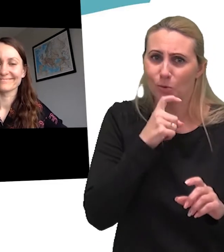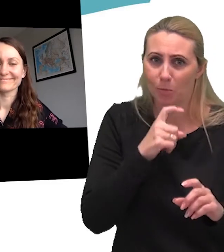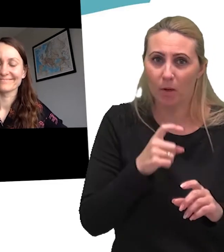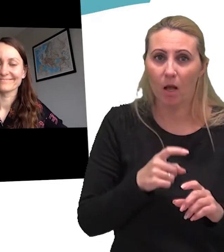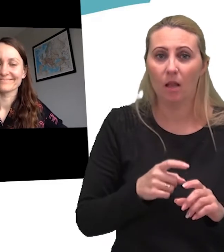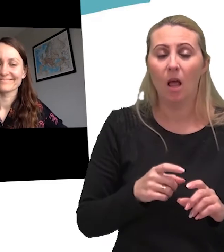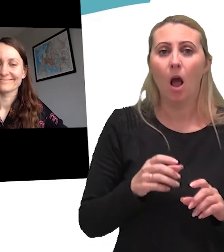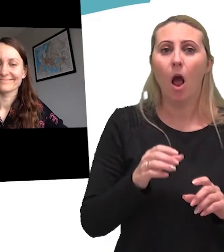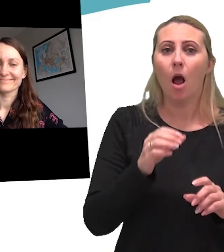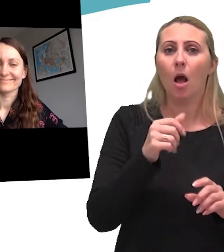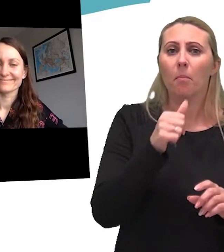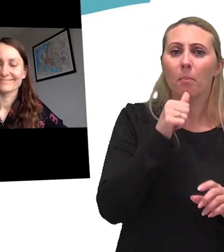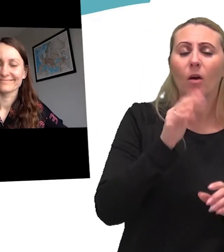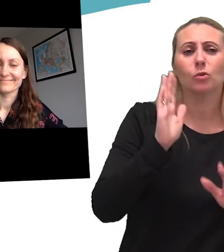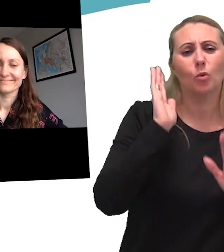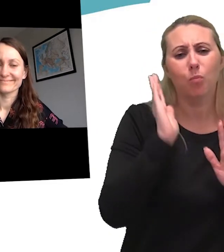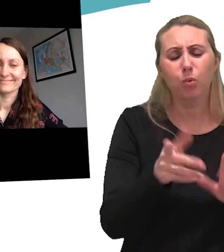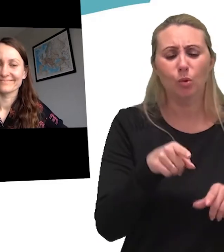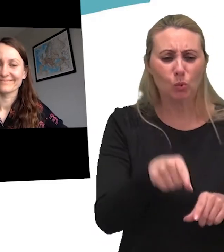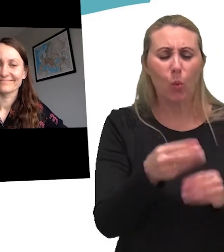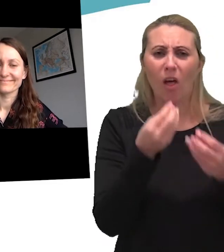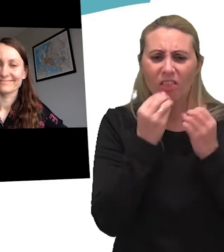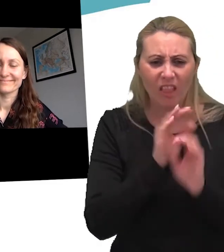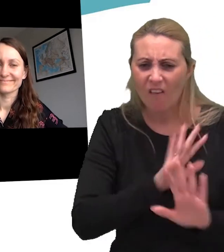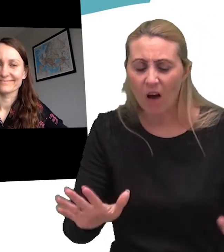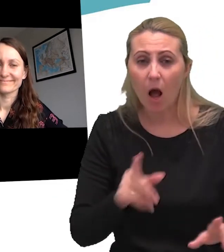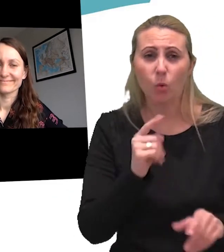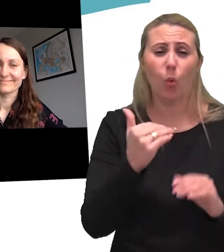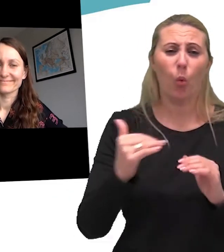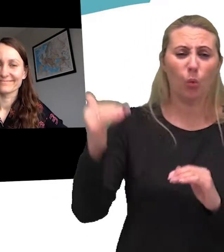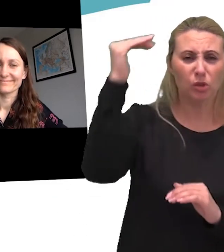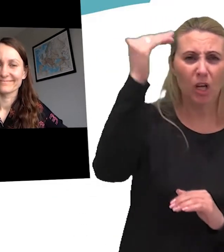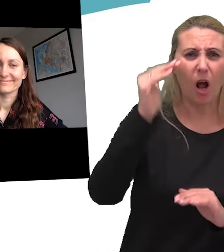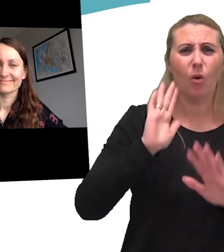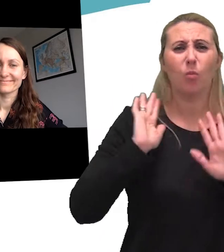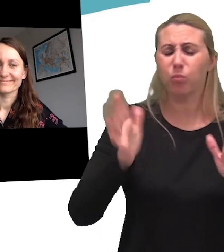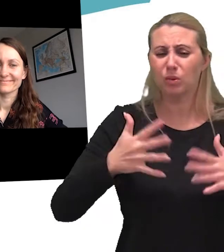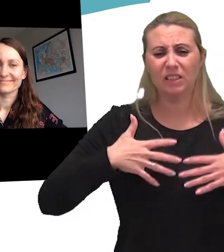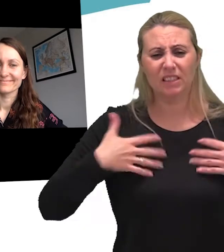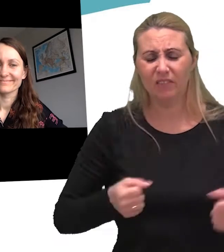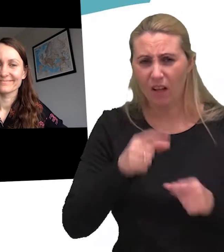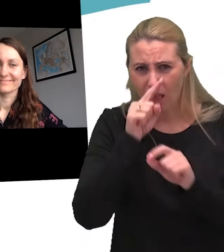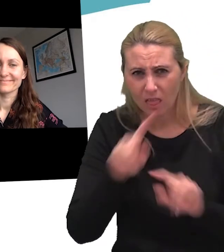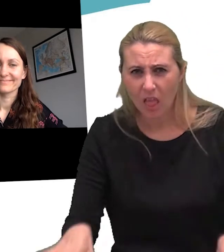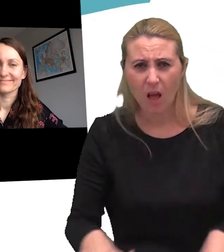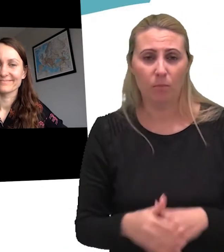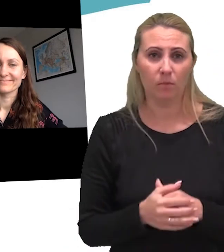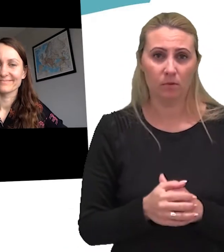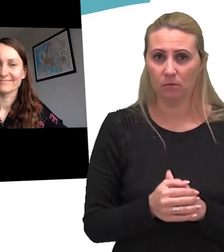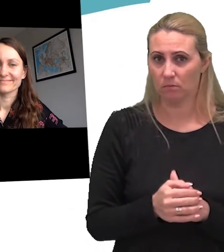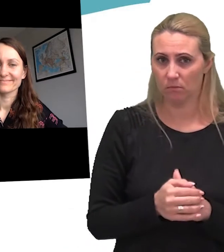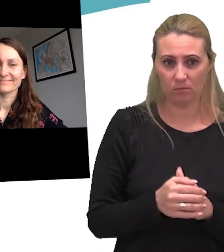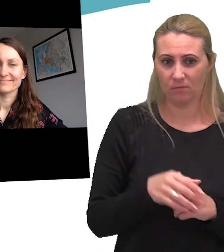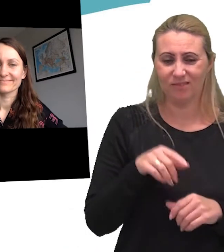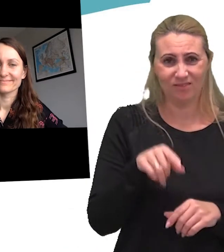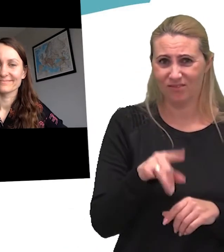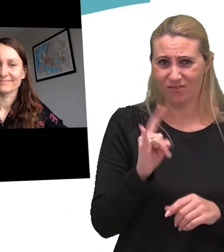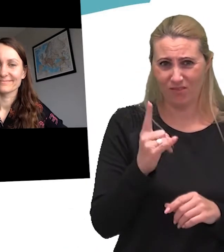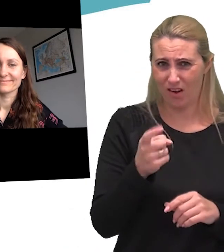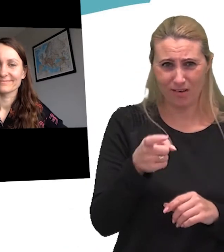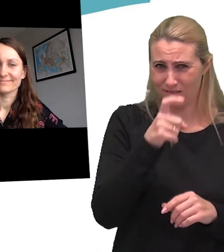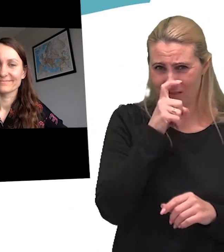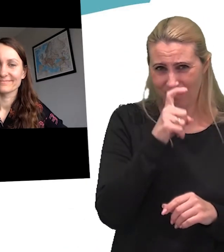Todėl apeliuoti ten į juos, kad tu nevalgyk, nes kai užaugsi, ten nebūsi sveikas. Jiem tai yra